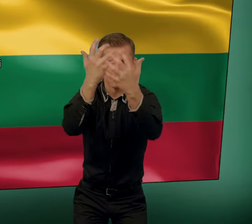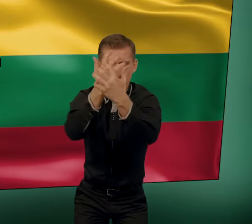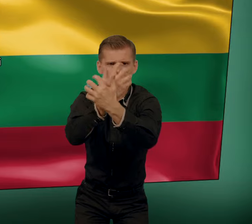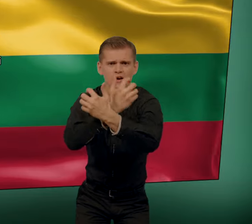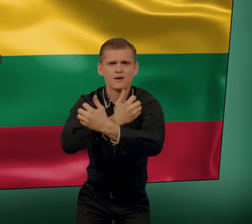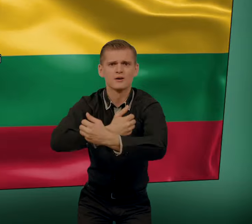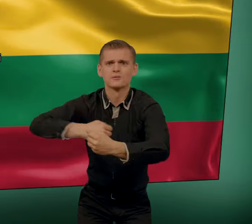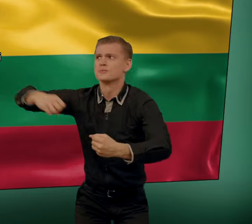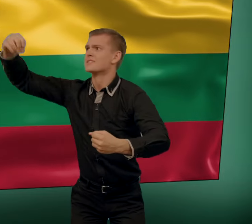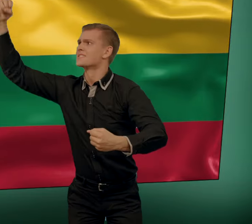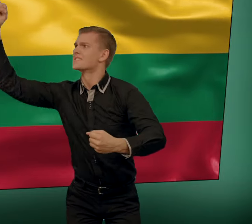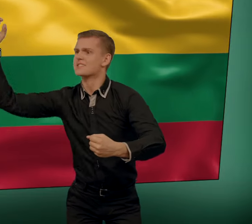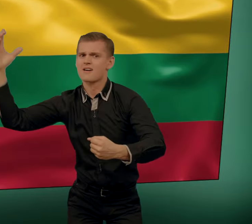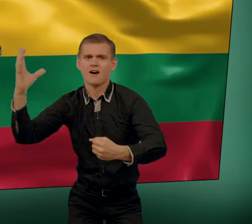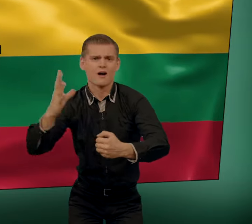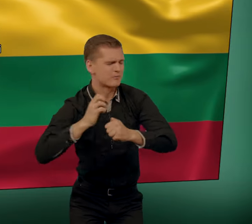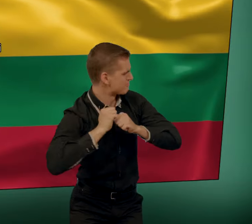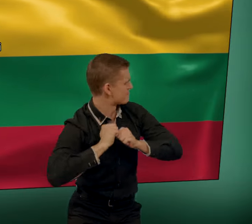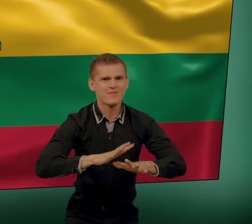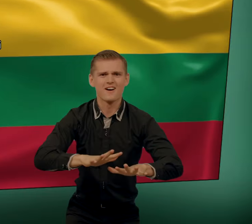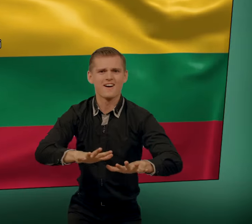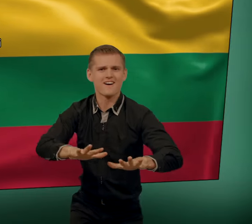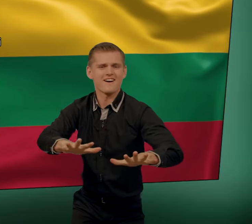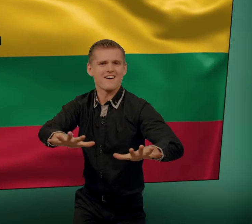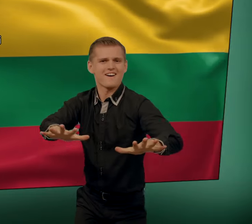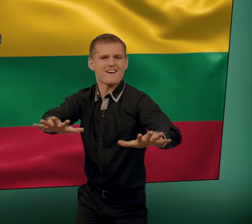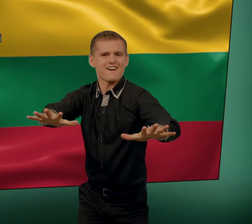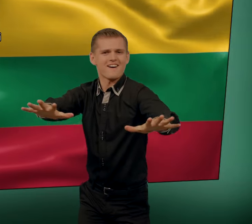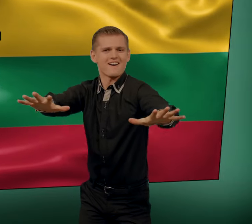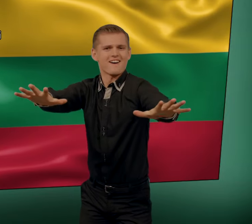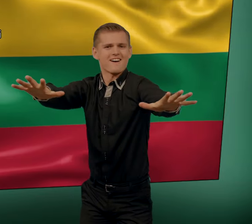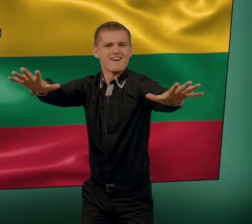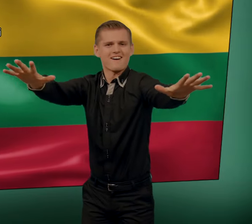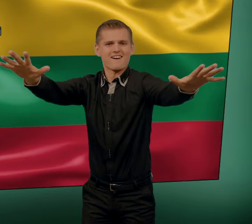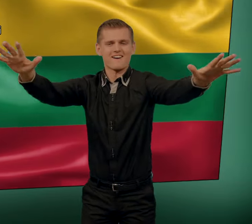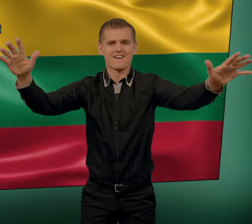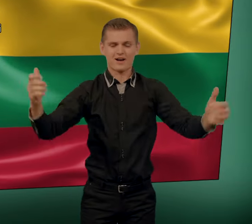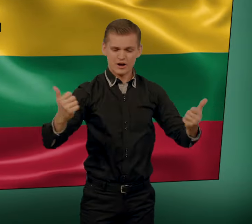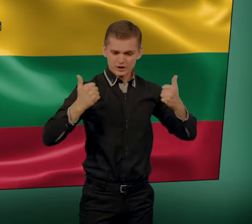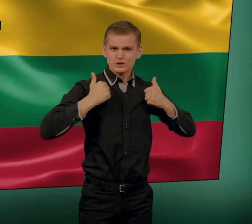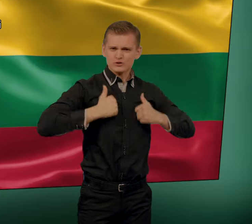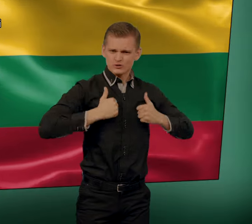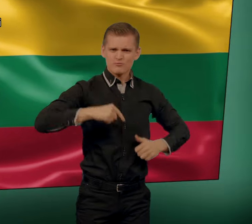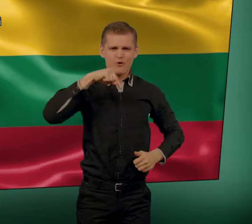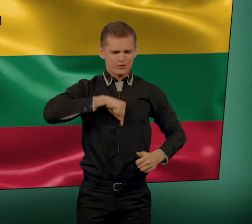Lietuvą kėpinią mūsų Atrašalina, ir